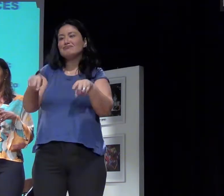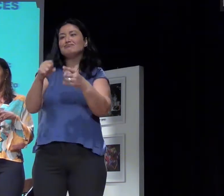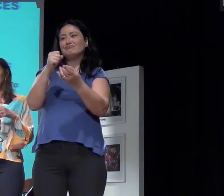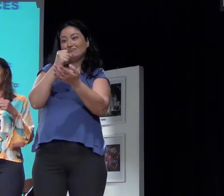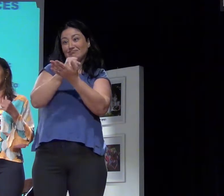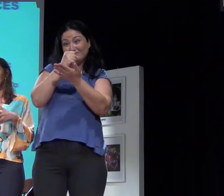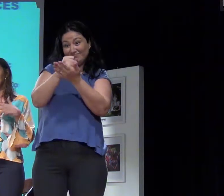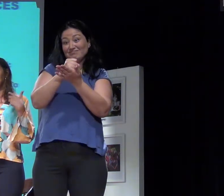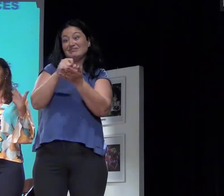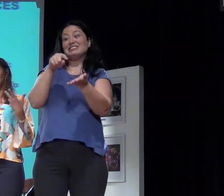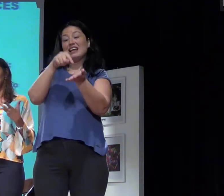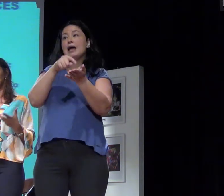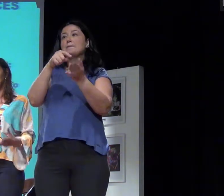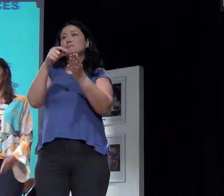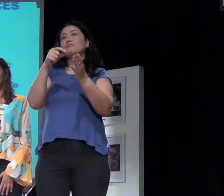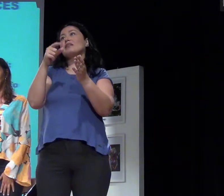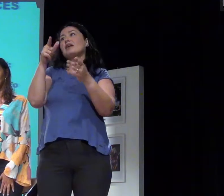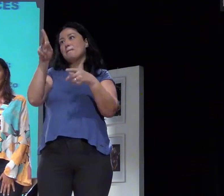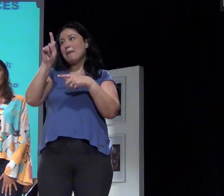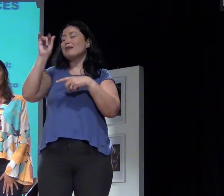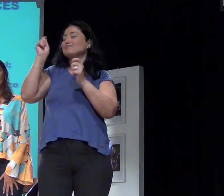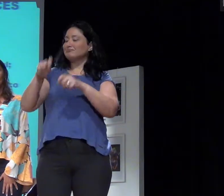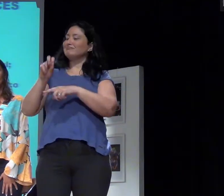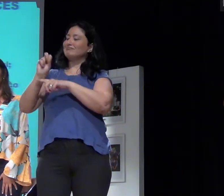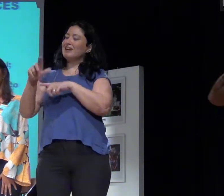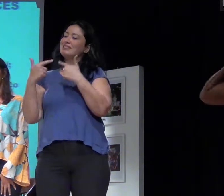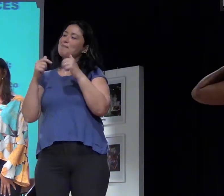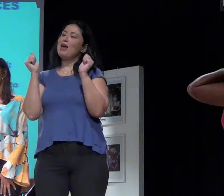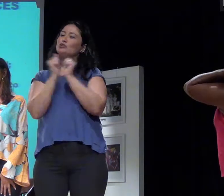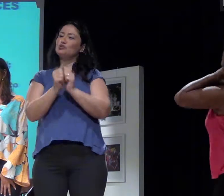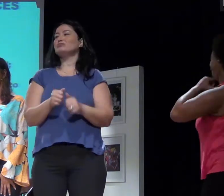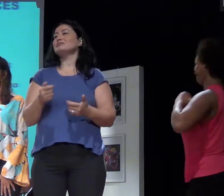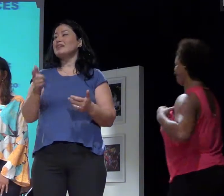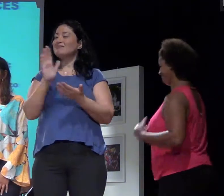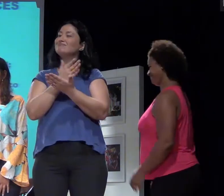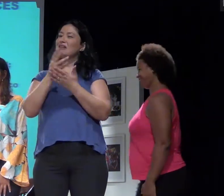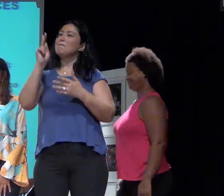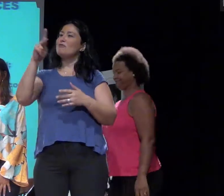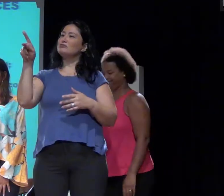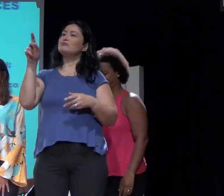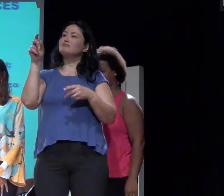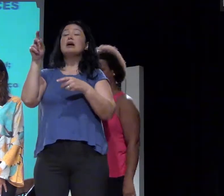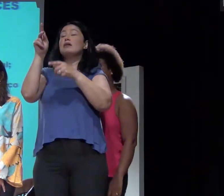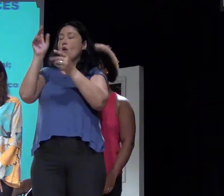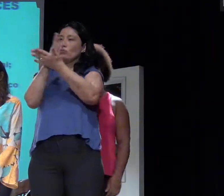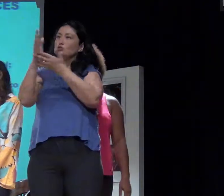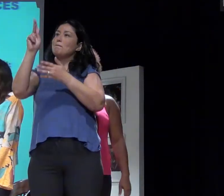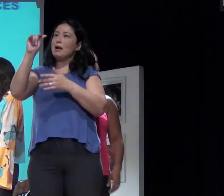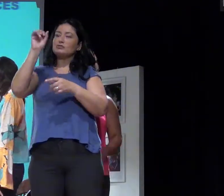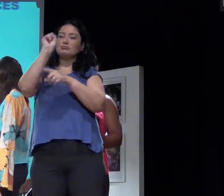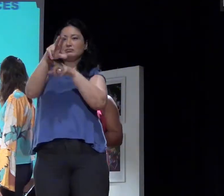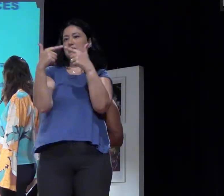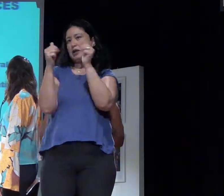contratados, esses pais eles têm a oportunidade de trabalhar na escola. E nós temos já alguns pais que são funcionários da nossa escola.